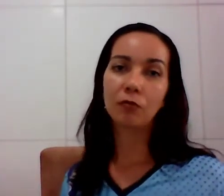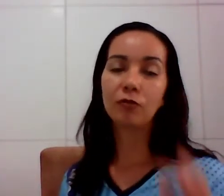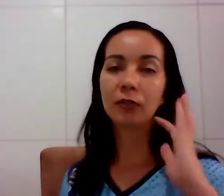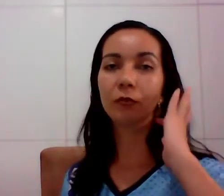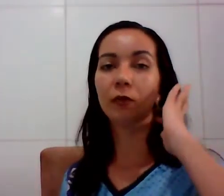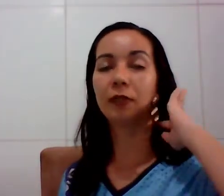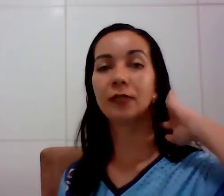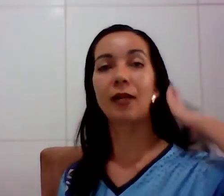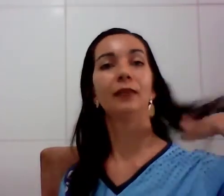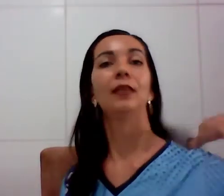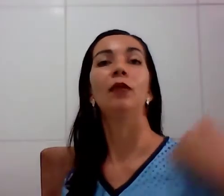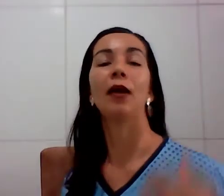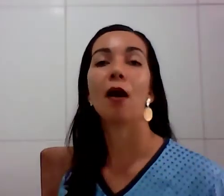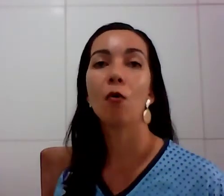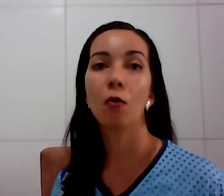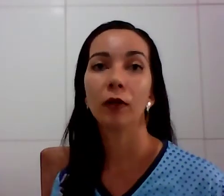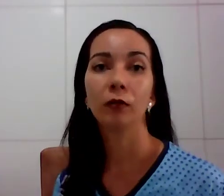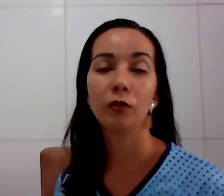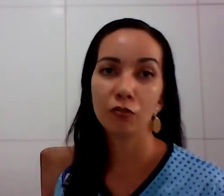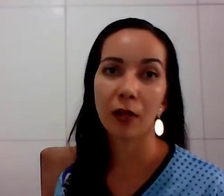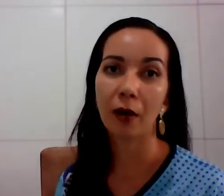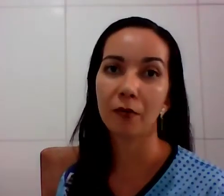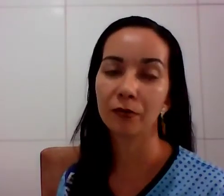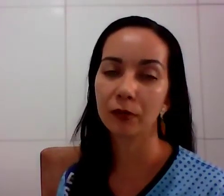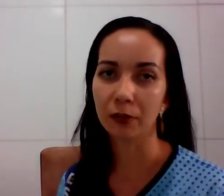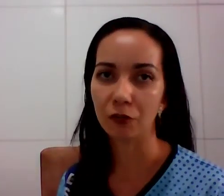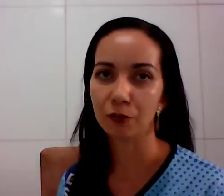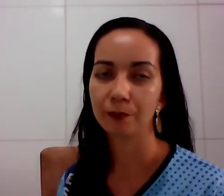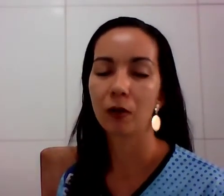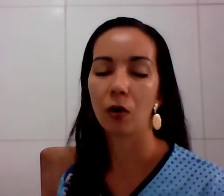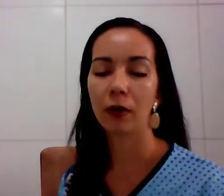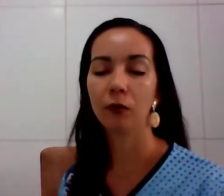do segundo ano. E será tão legal quanto estudar com vocês. Ok, turma?